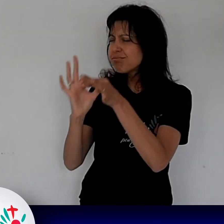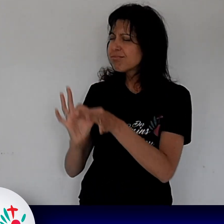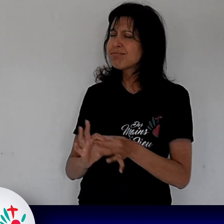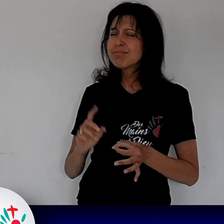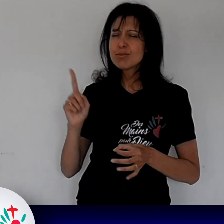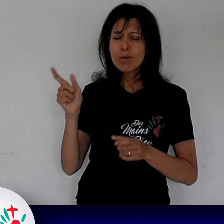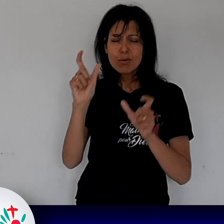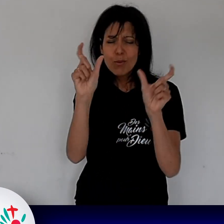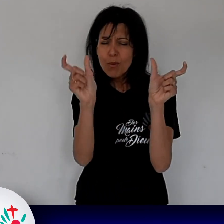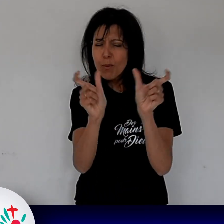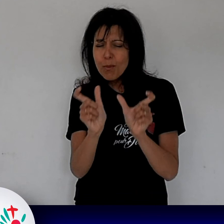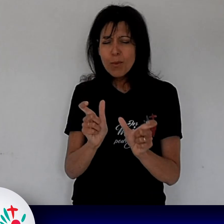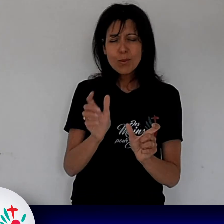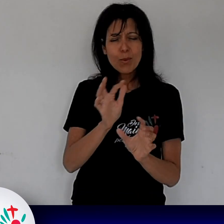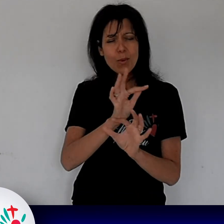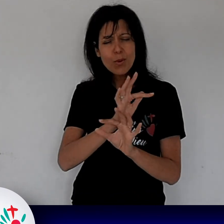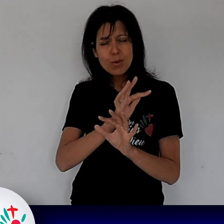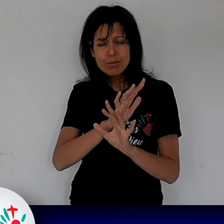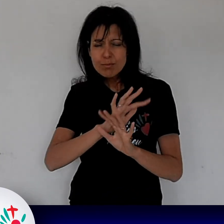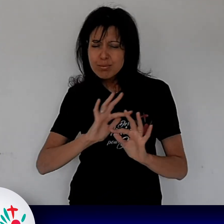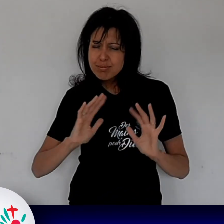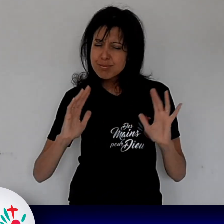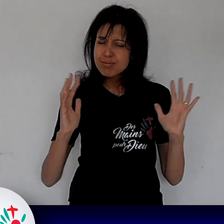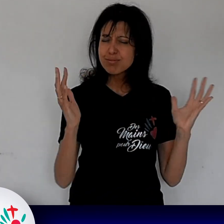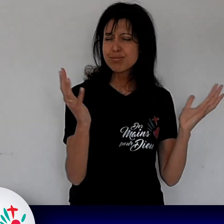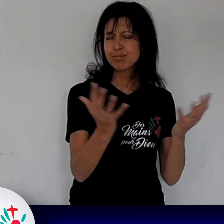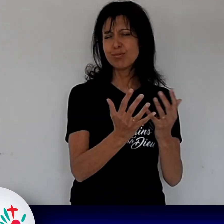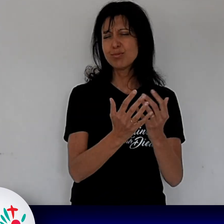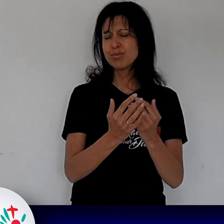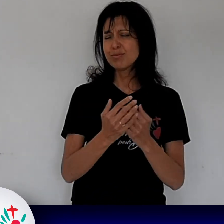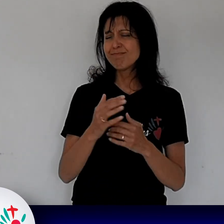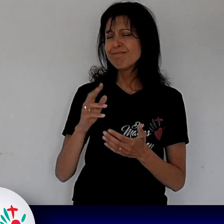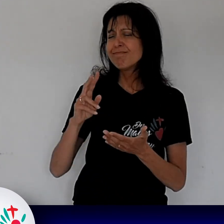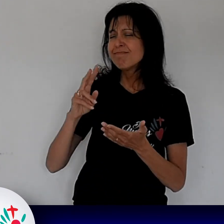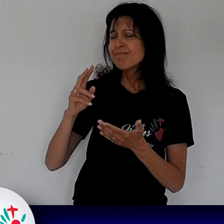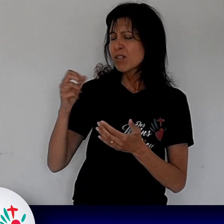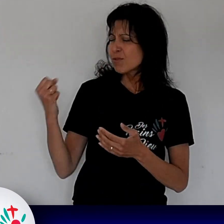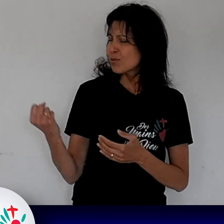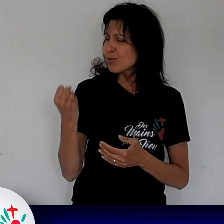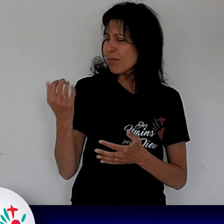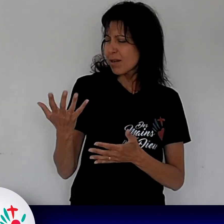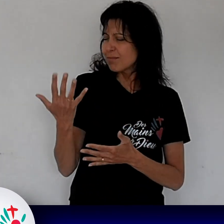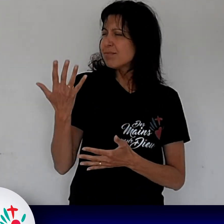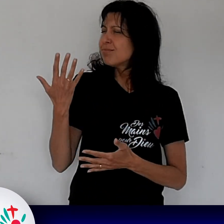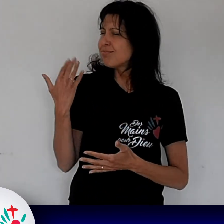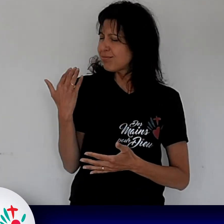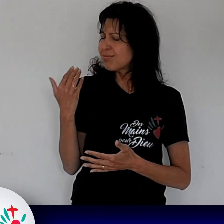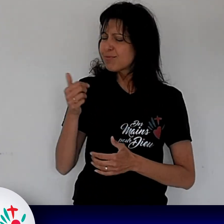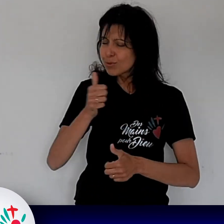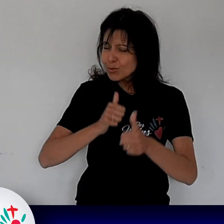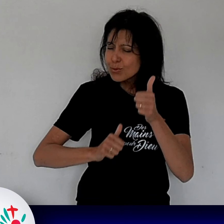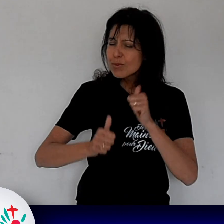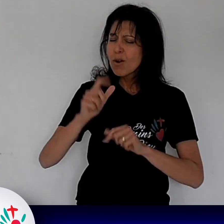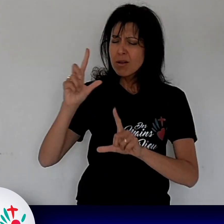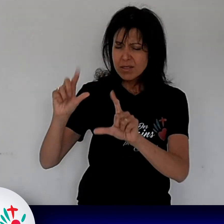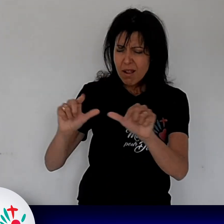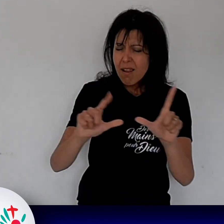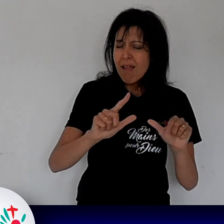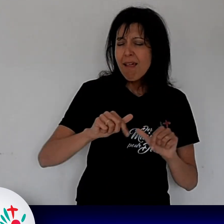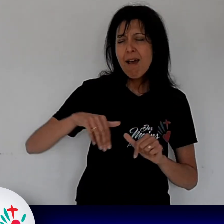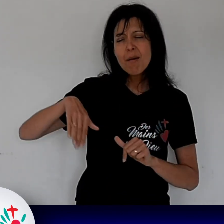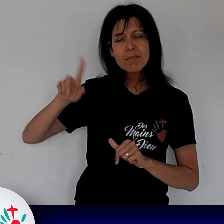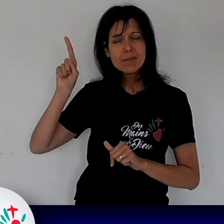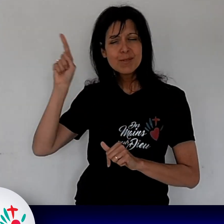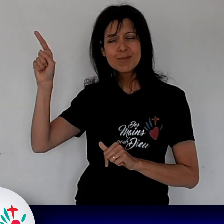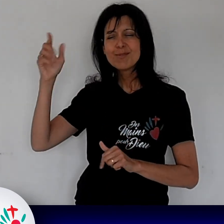Seigneur. Et si nous avons été éprouvés pendant ces semaines, Seigneur, tu es celui qui sait mettre fin, Seigneur, à